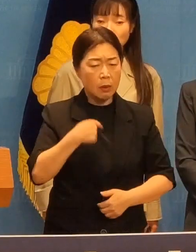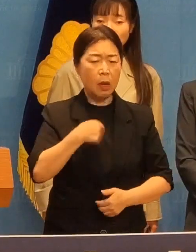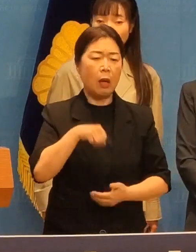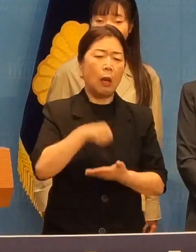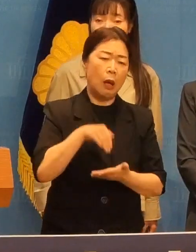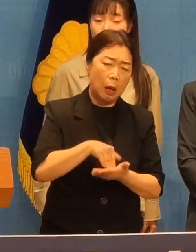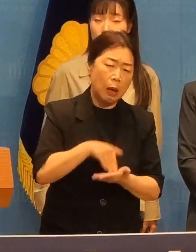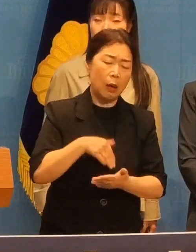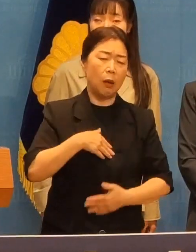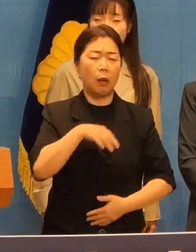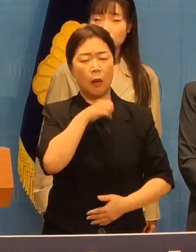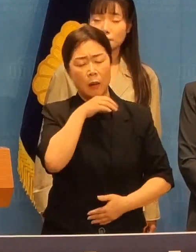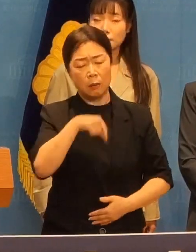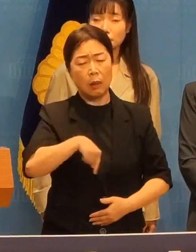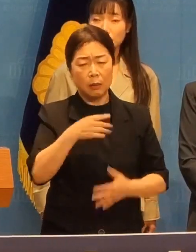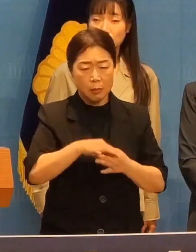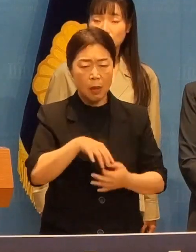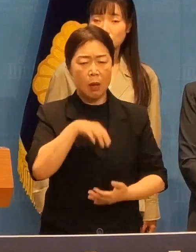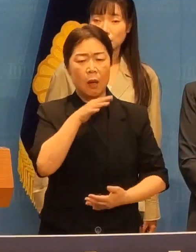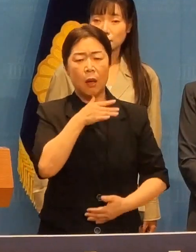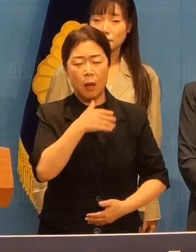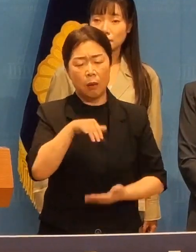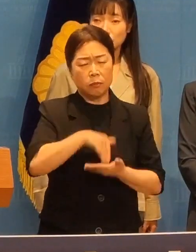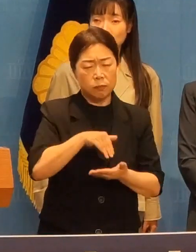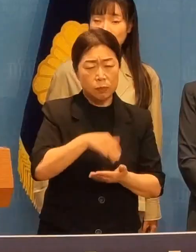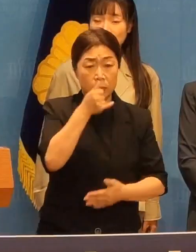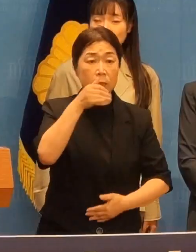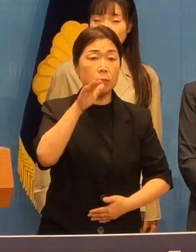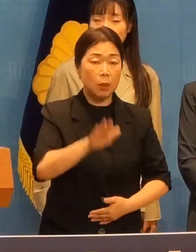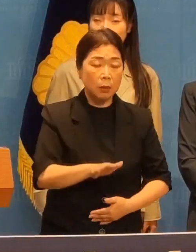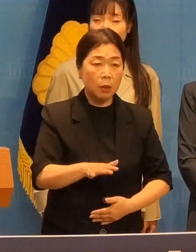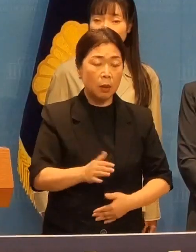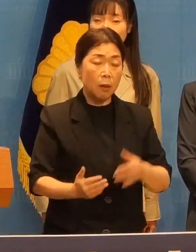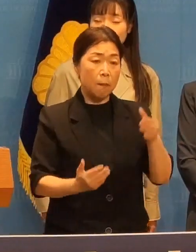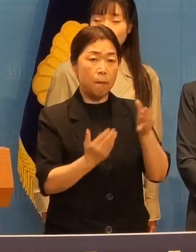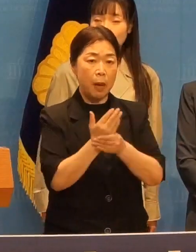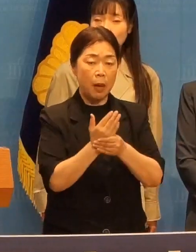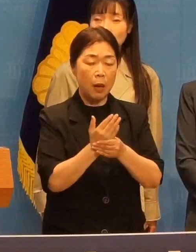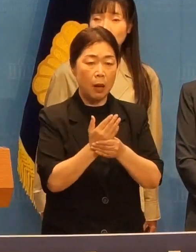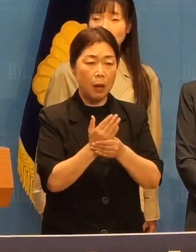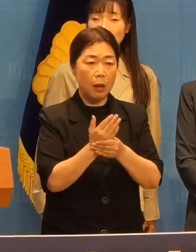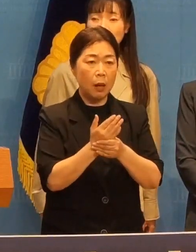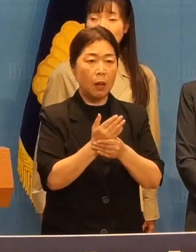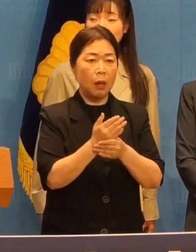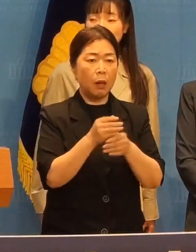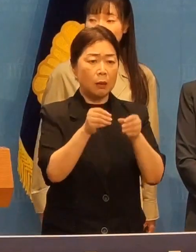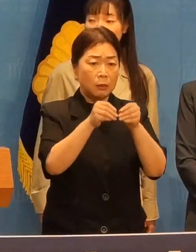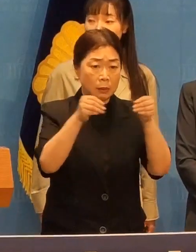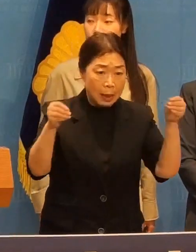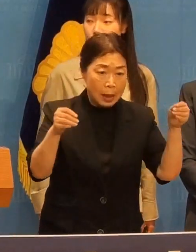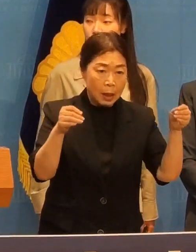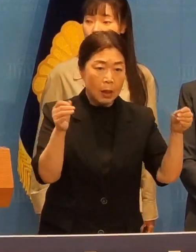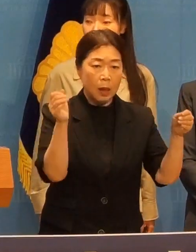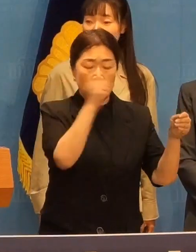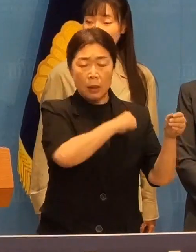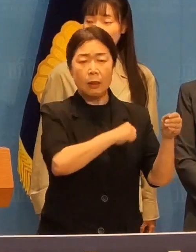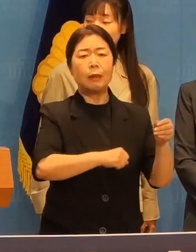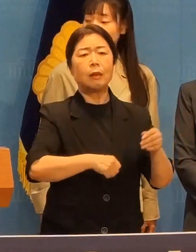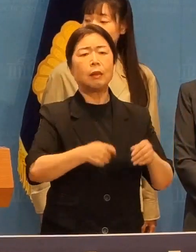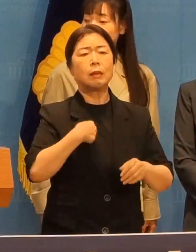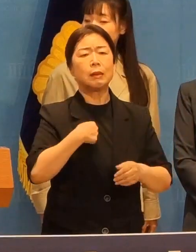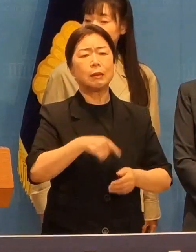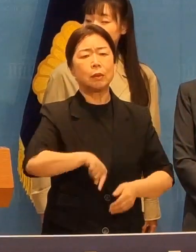살아왔던 원망들이 이제 무엇으로 발생하게 되었는지 알게 되었지만 스스로 존엄을 찾아가는 방법을